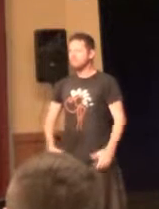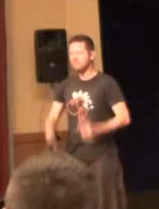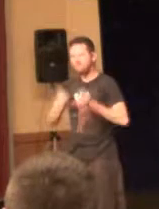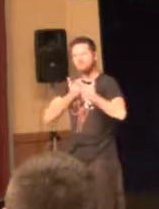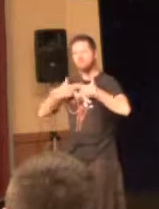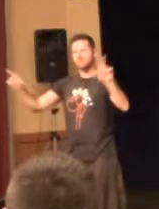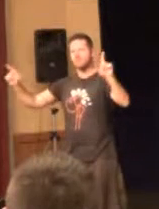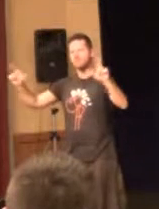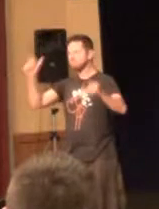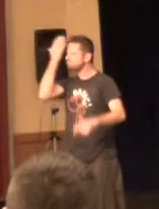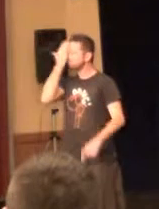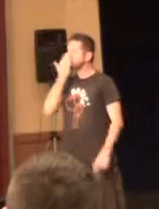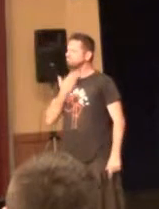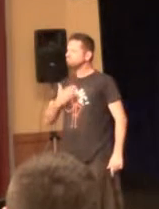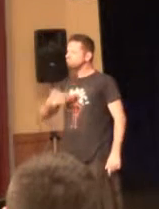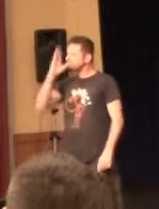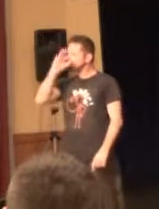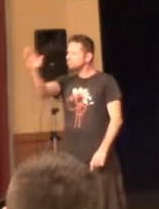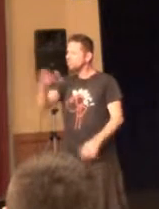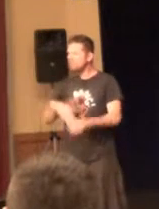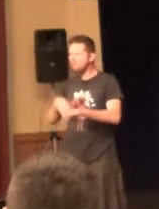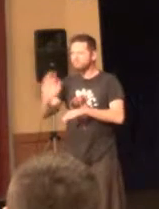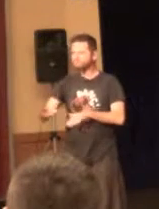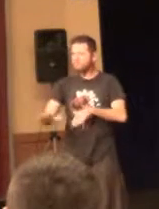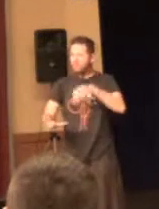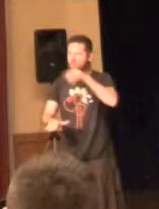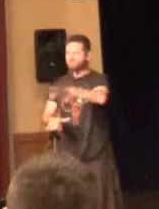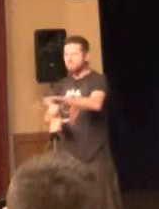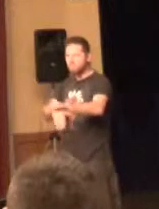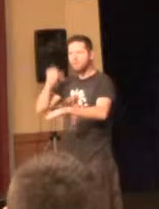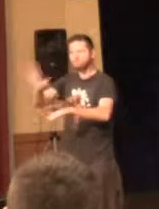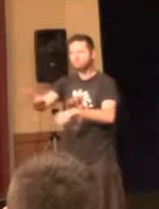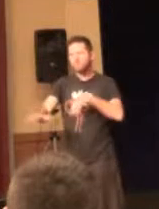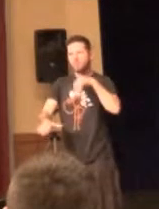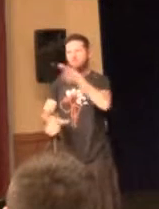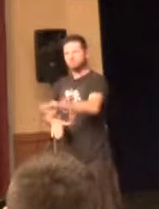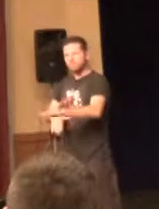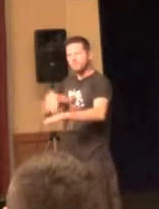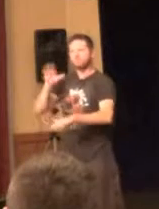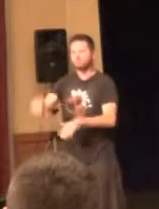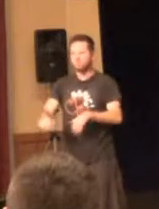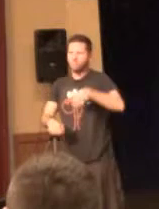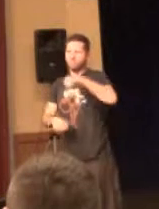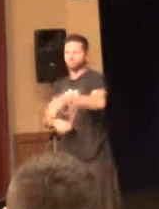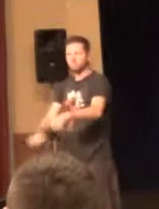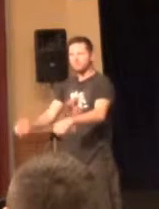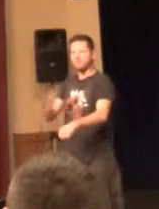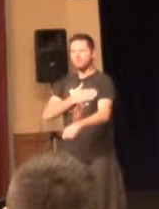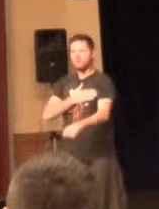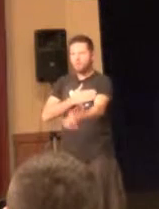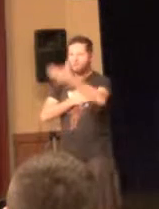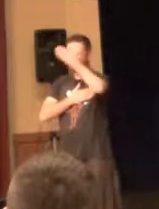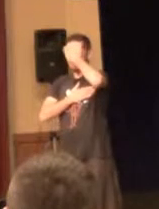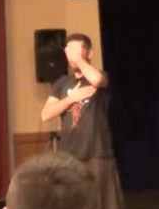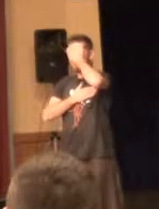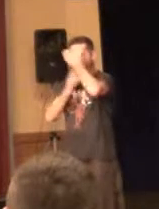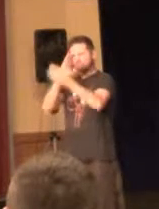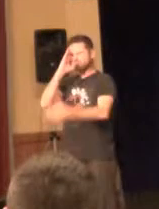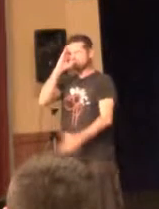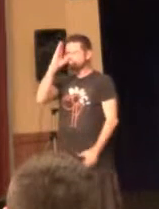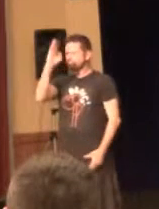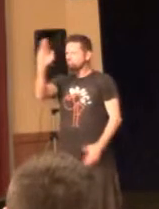Digne et droit, un pas devant l'autre, une main sur le cœur et une main sur les yeux.